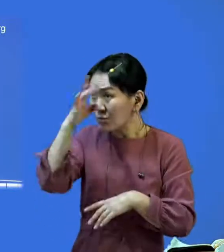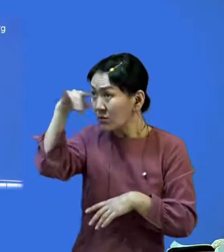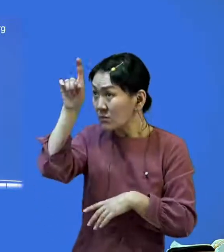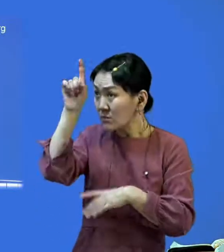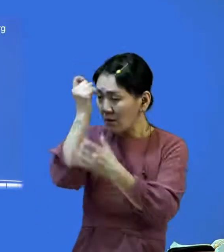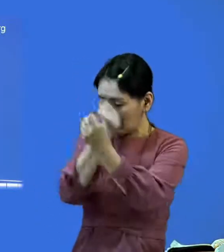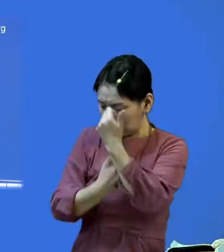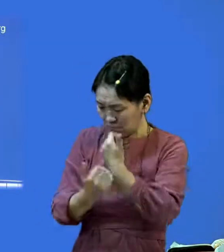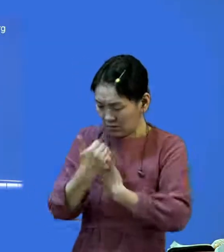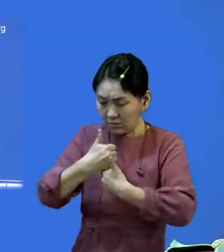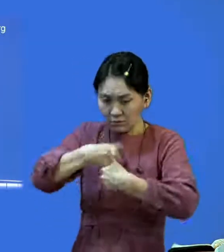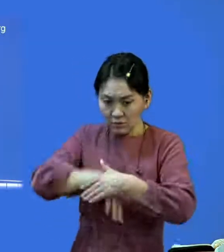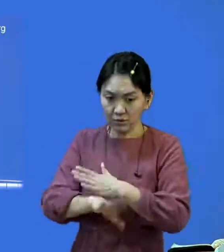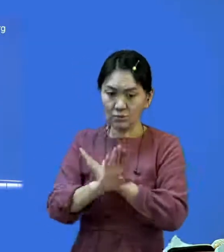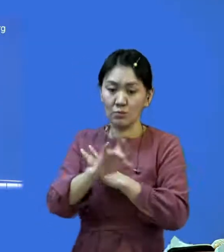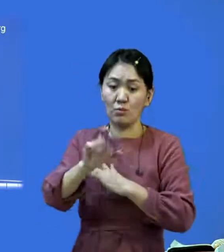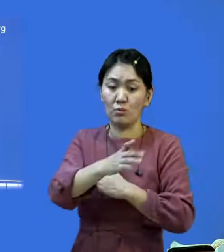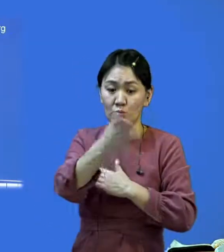байна.